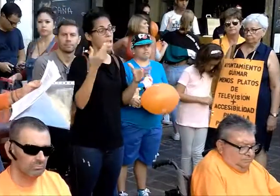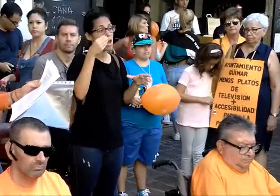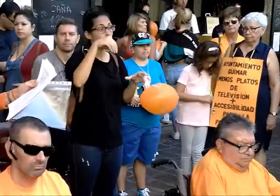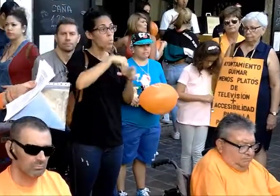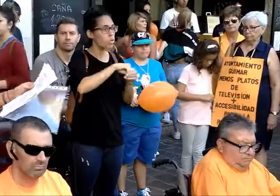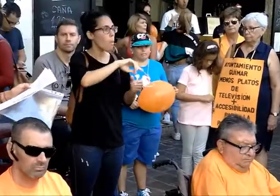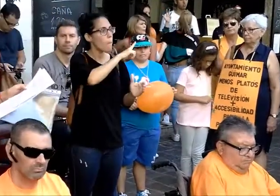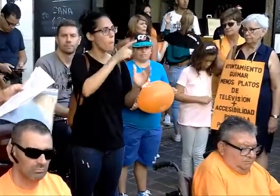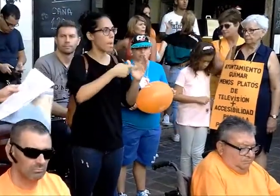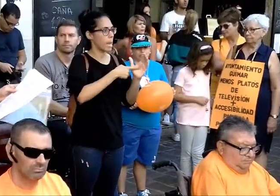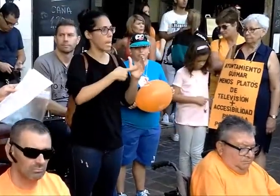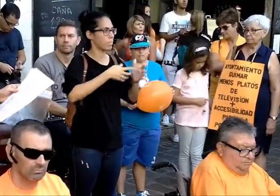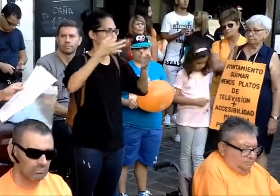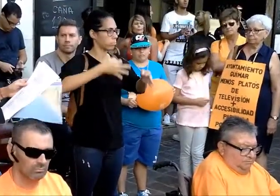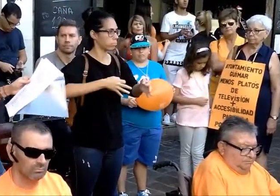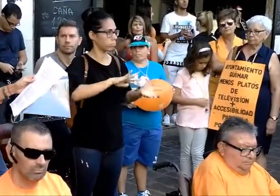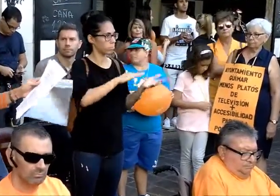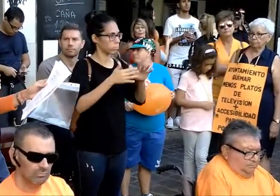educativa.